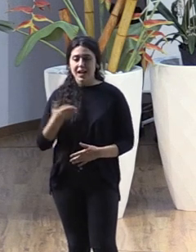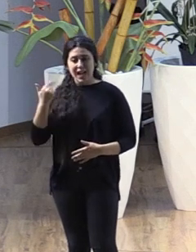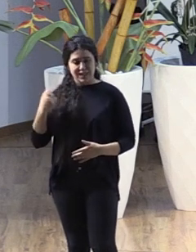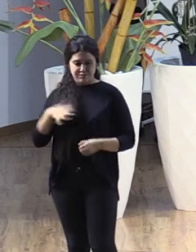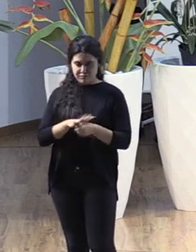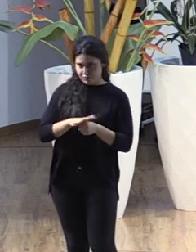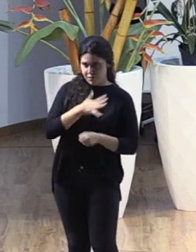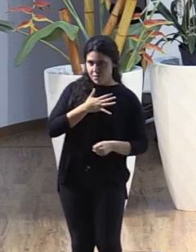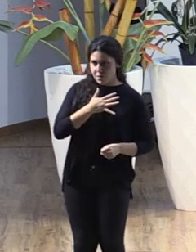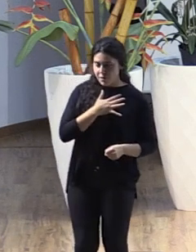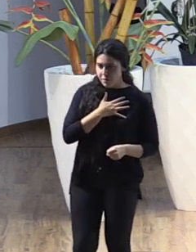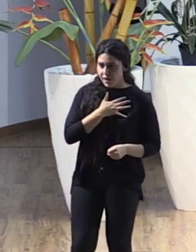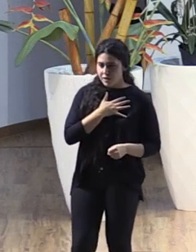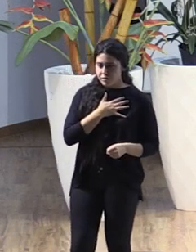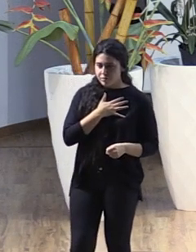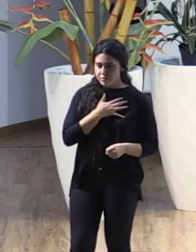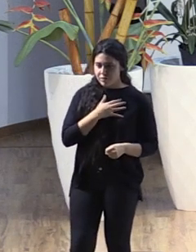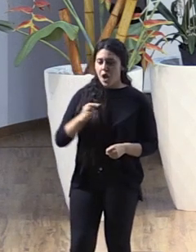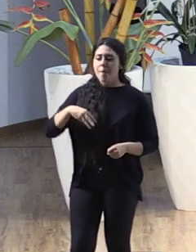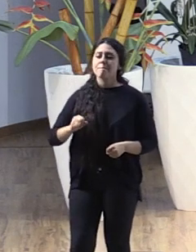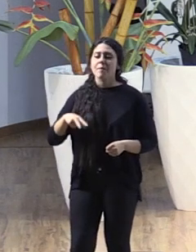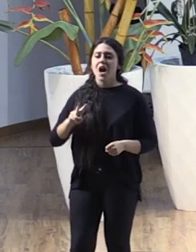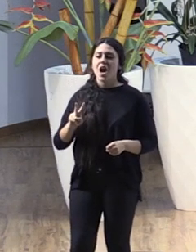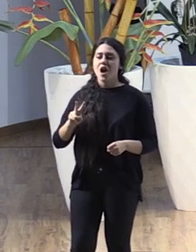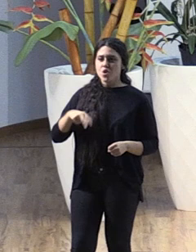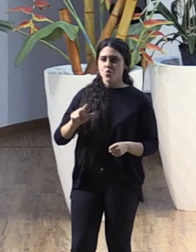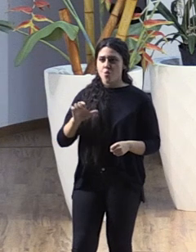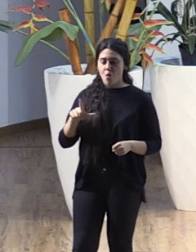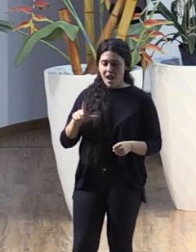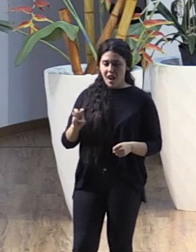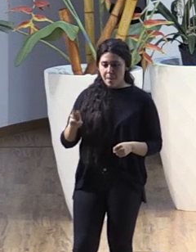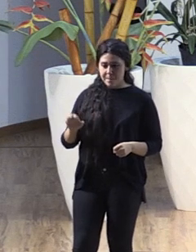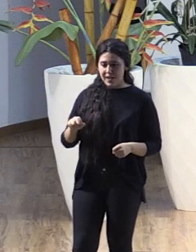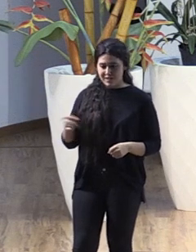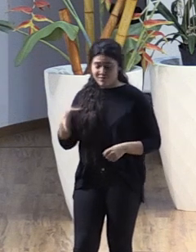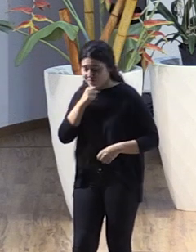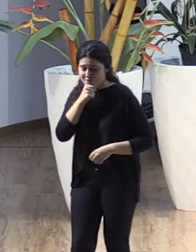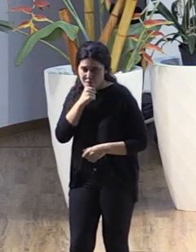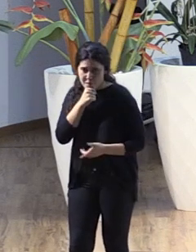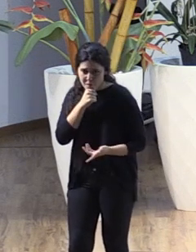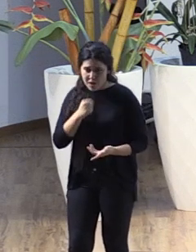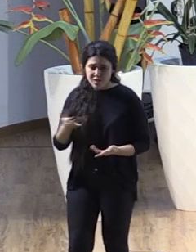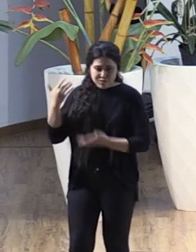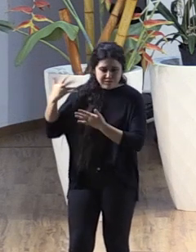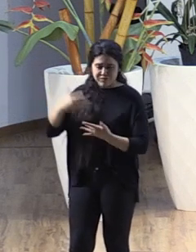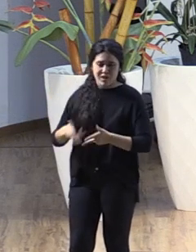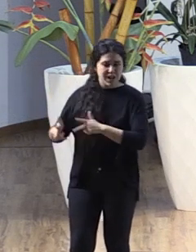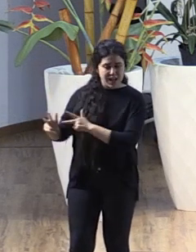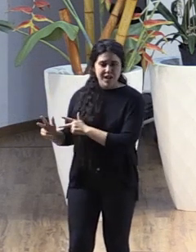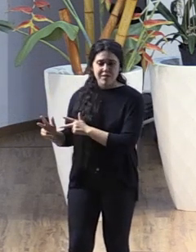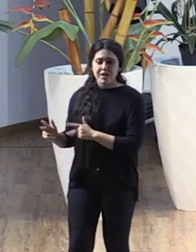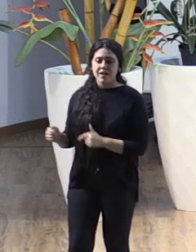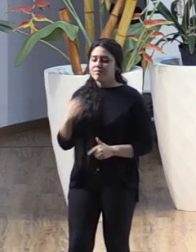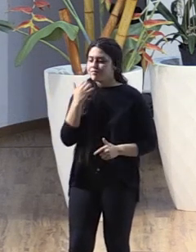barrio, el Manuel Pérez y la gente más mayor que venían de movimientos libertarios decía que el estado del bienestar